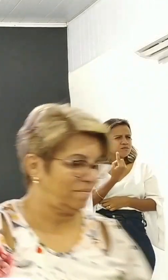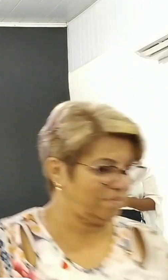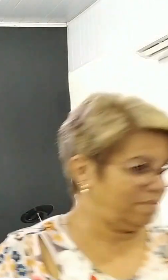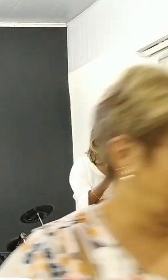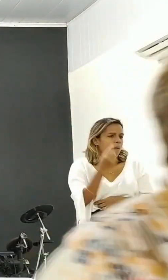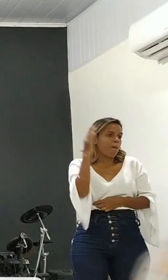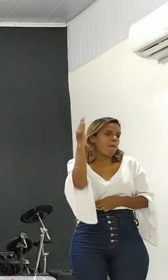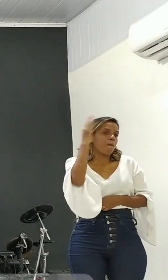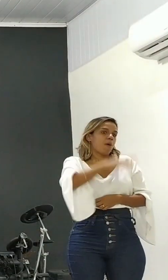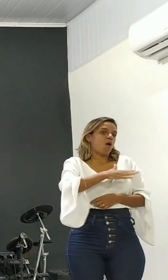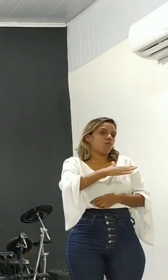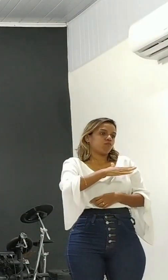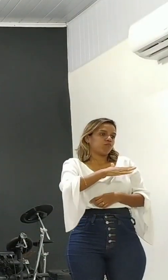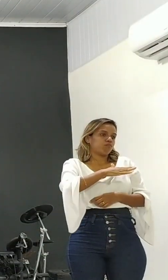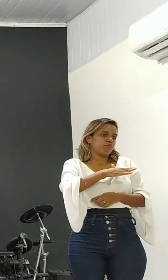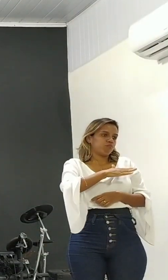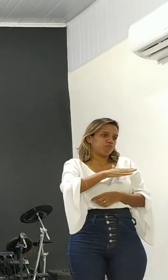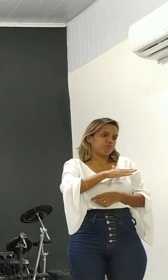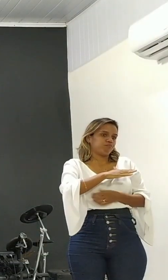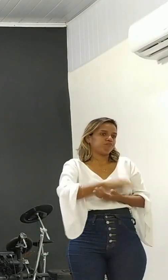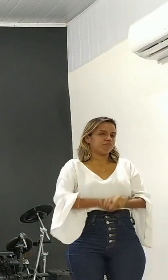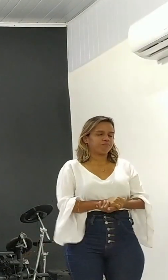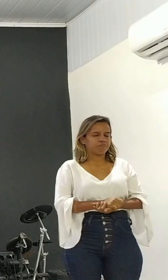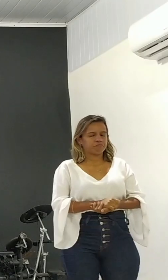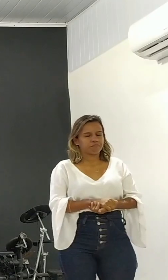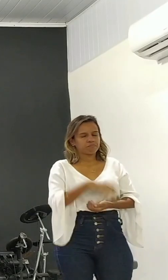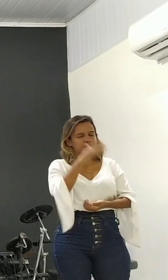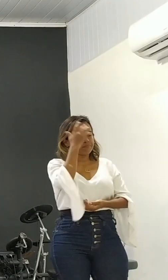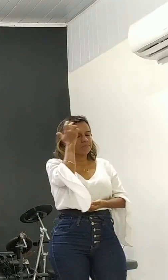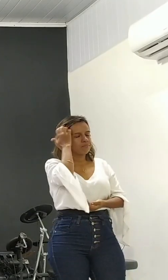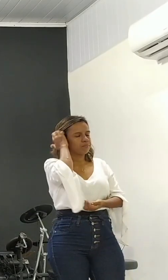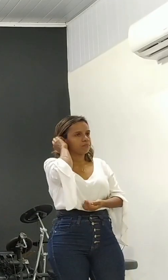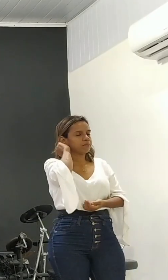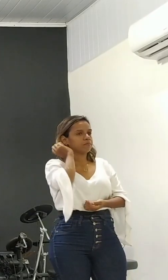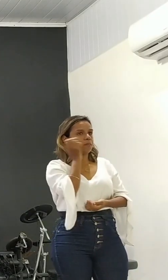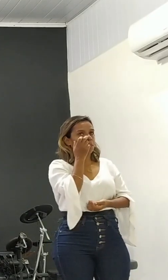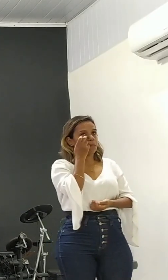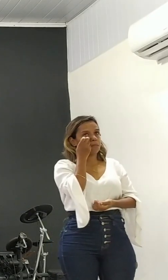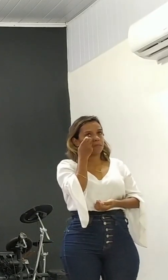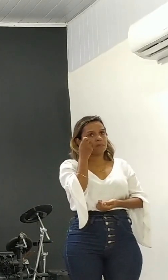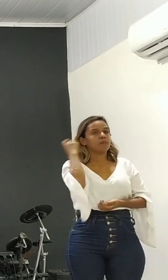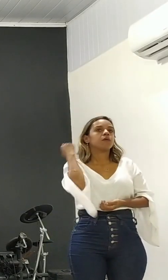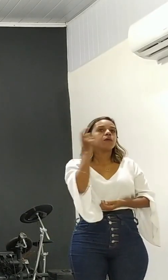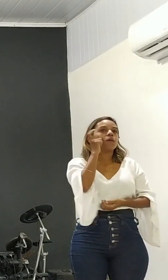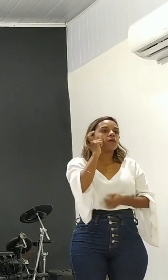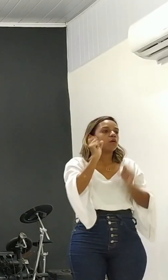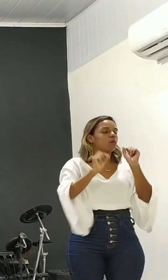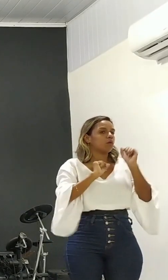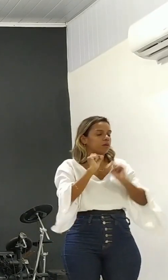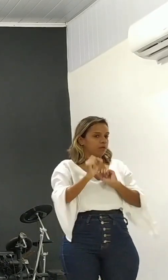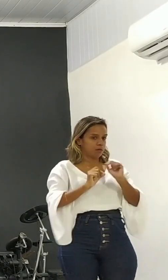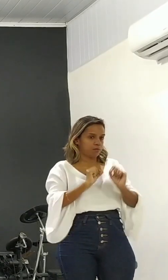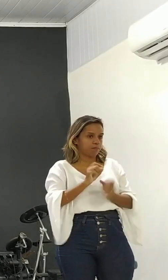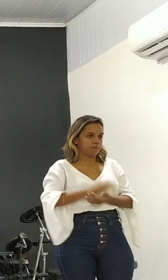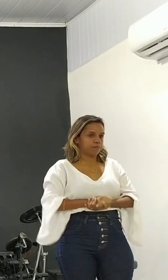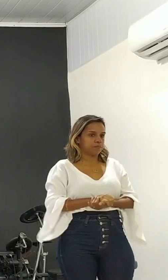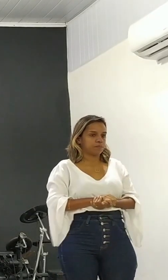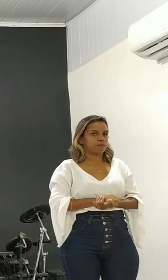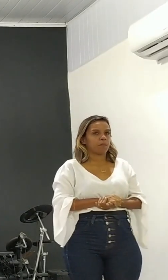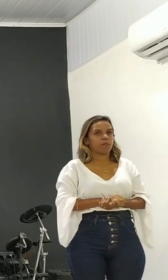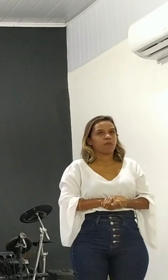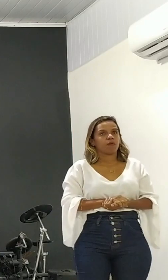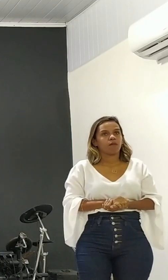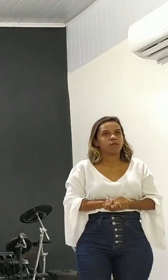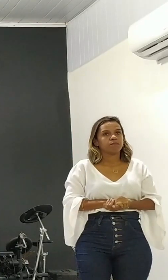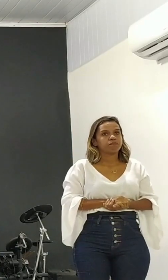atingindo a humanidade de uma forma jamais vista. E isso é interessante porque, segundo a ONU, a